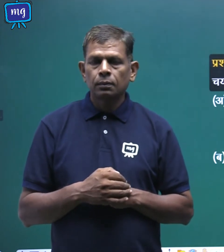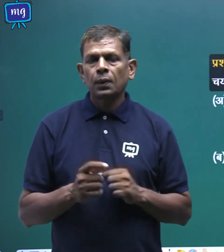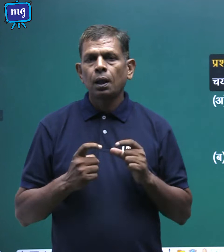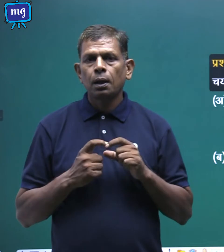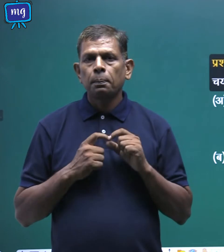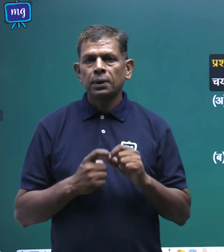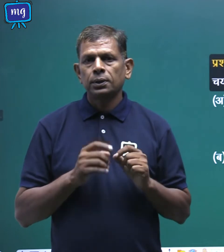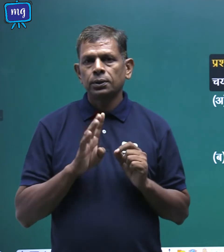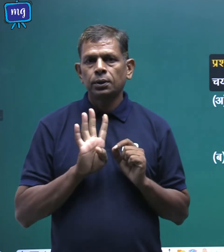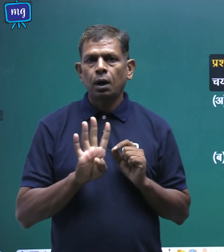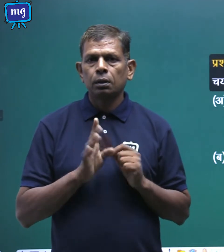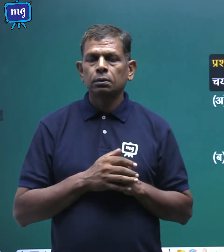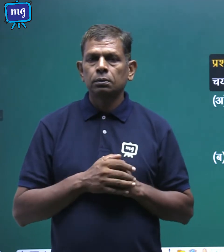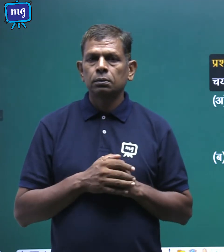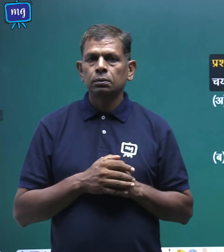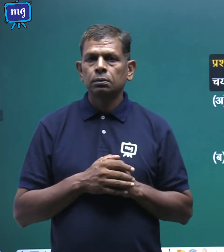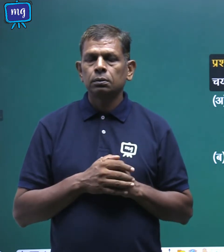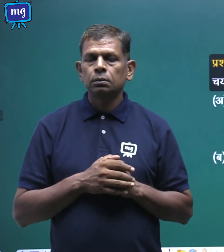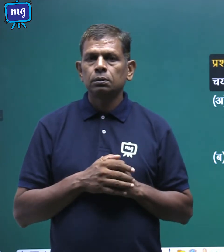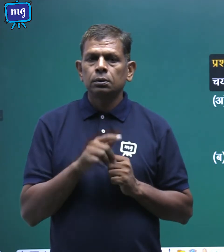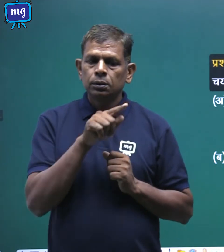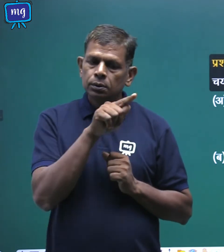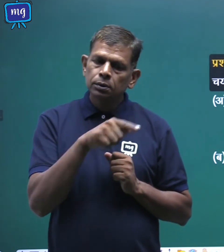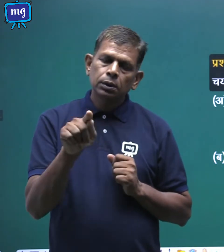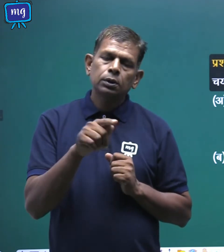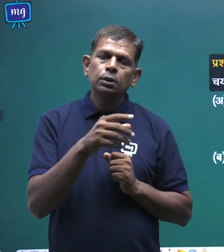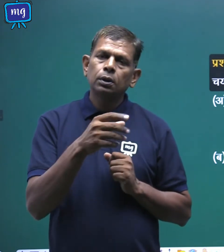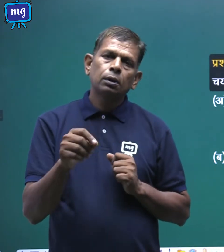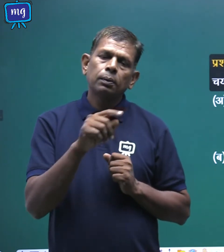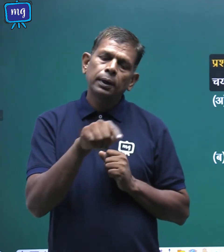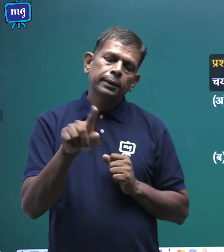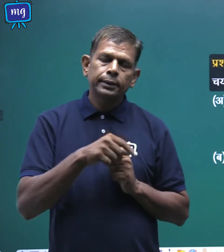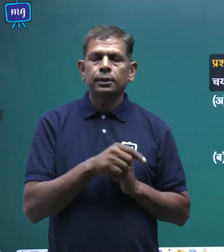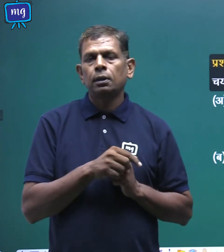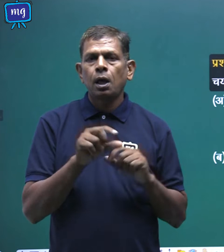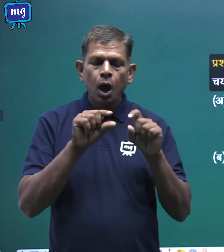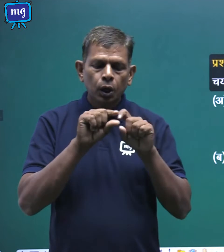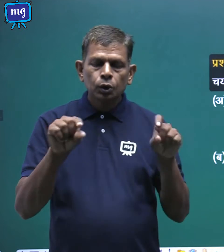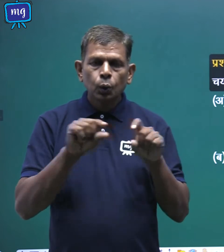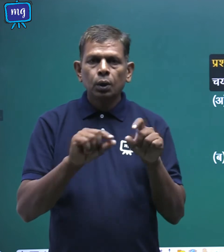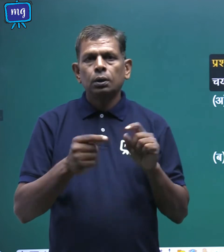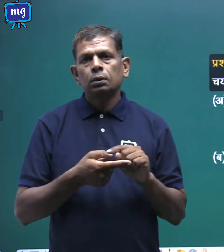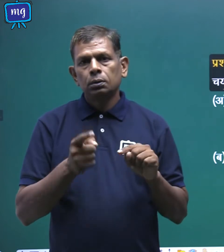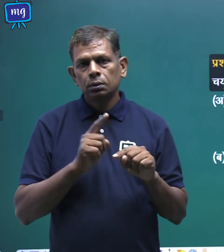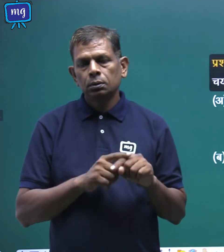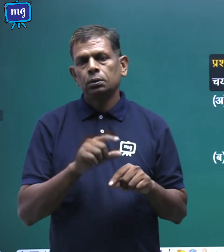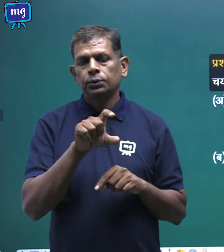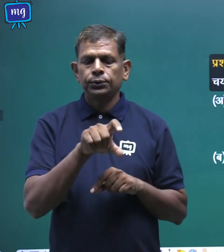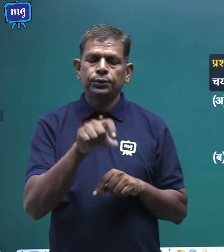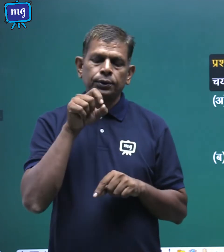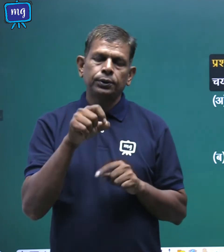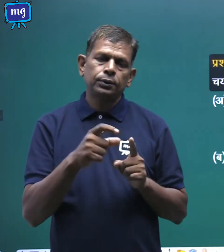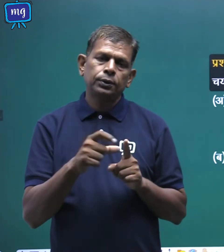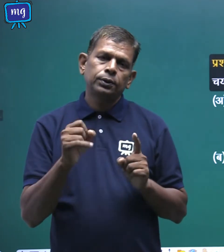प्रश्न 4, सत्य असत्य कथनों का चयन